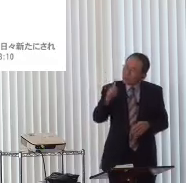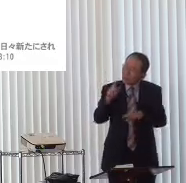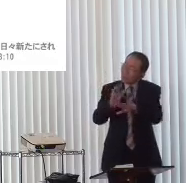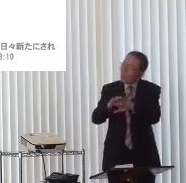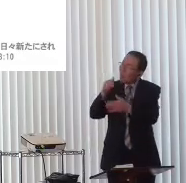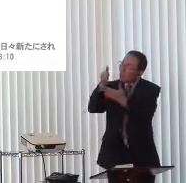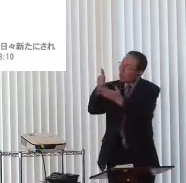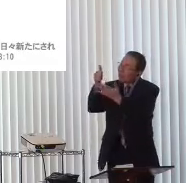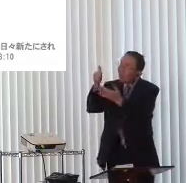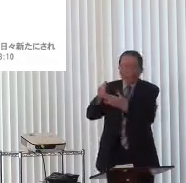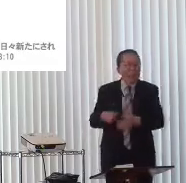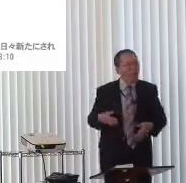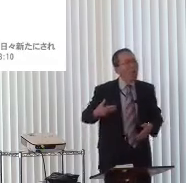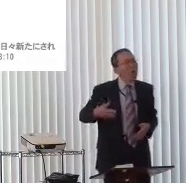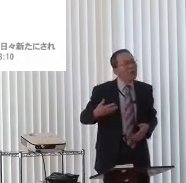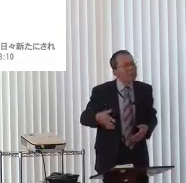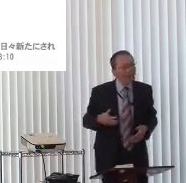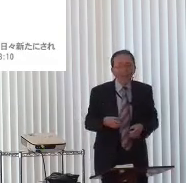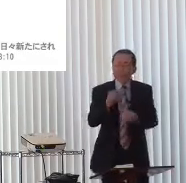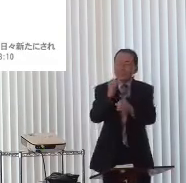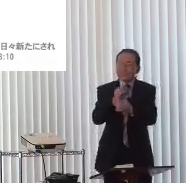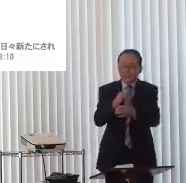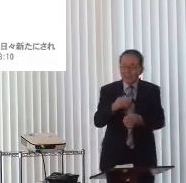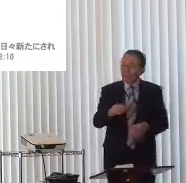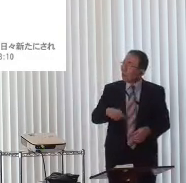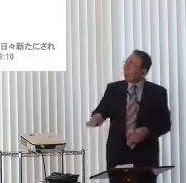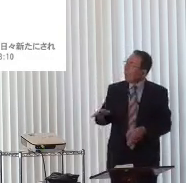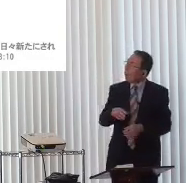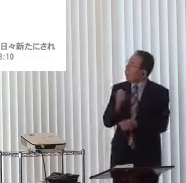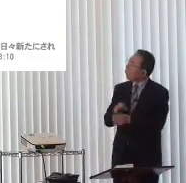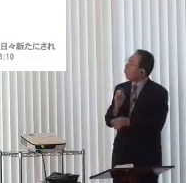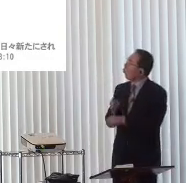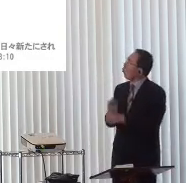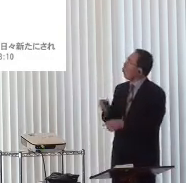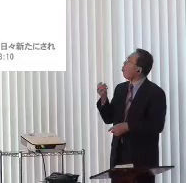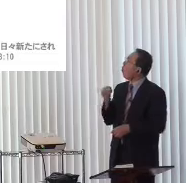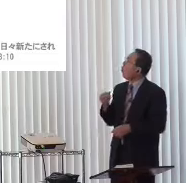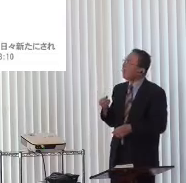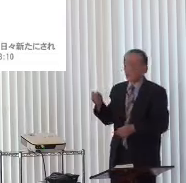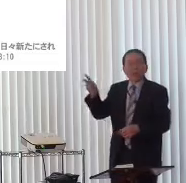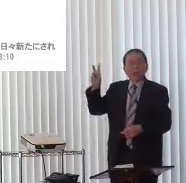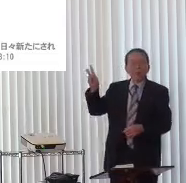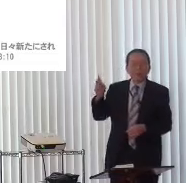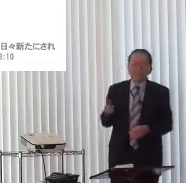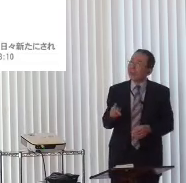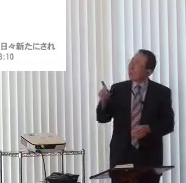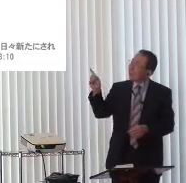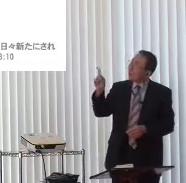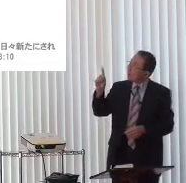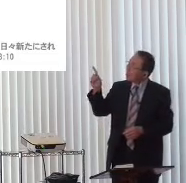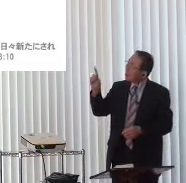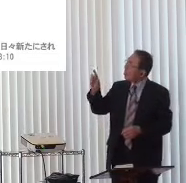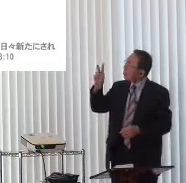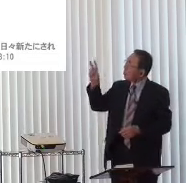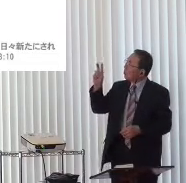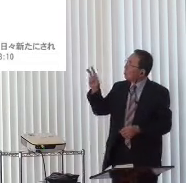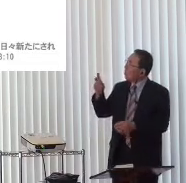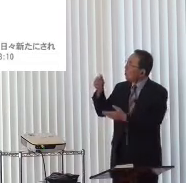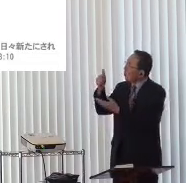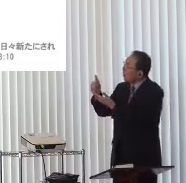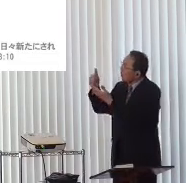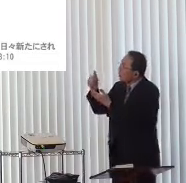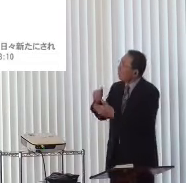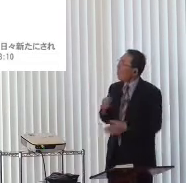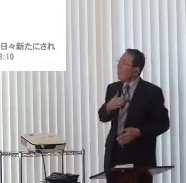ということを分かってないから、なぜ神様こうなんですかと言うんですよと。神がどういう方かということを私たちが知ることができ